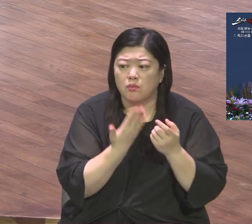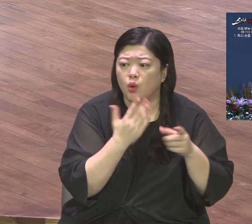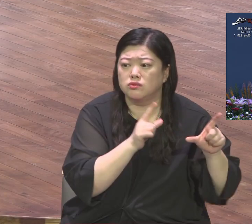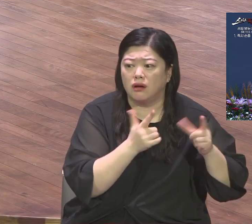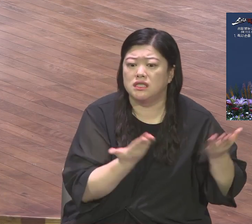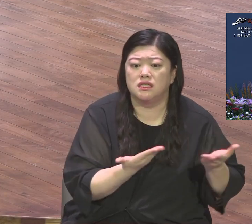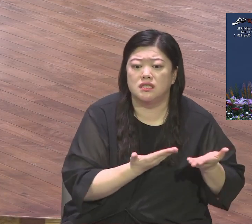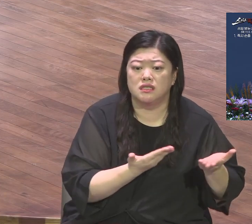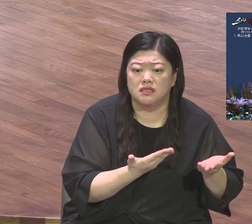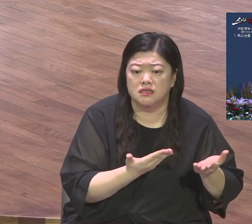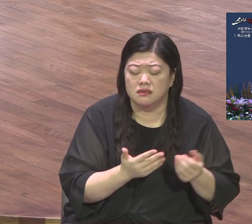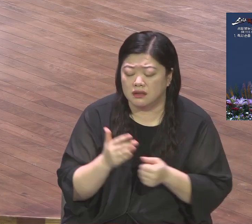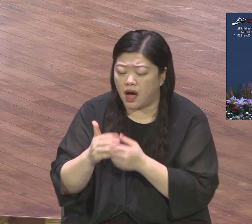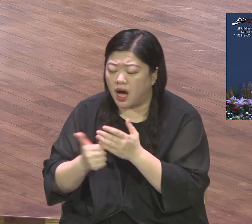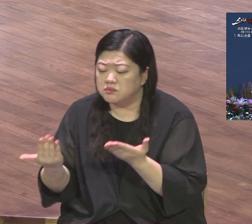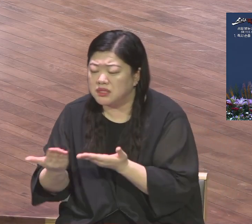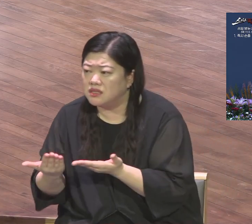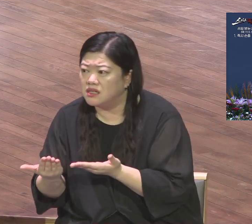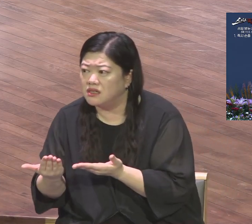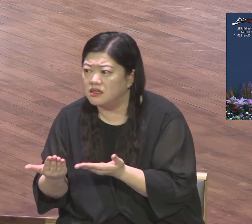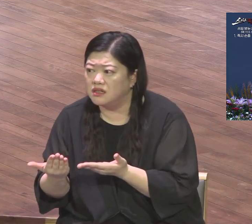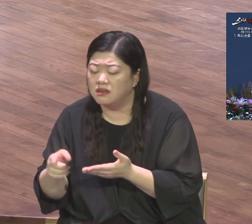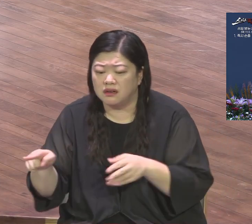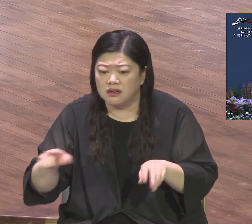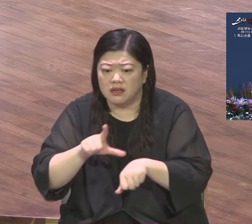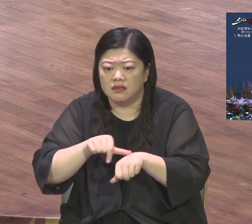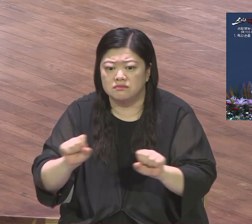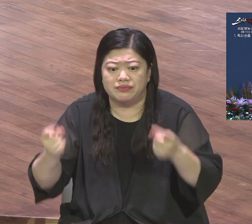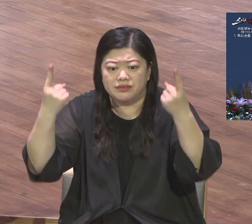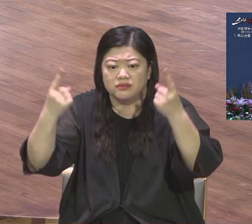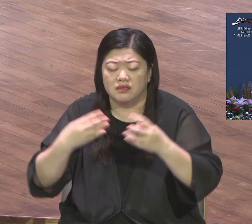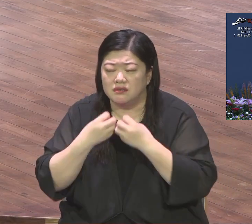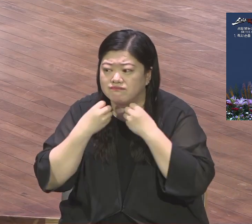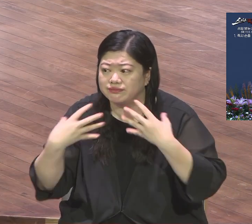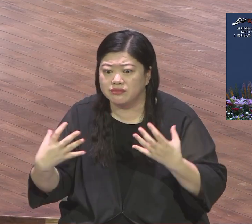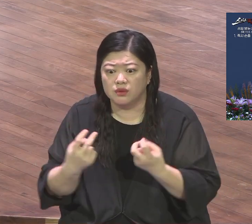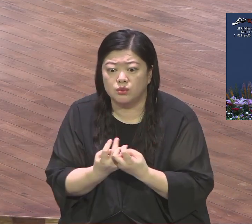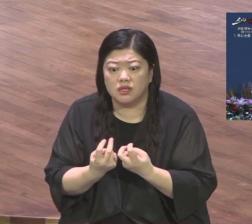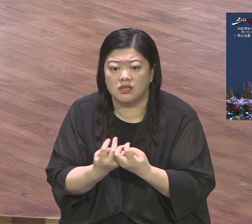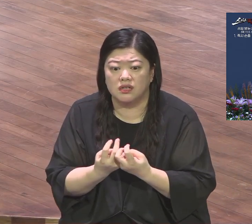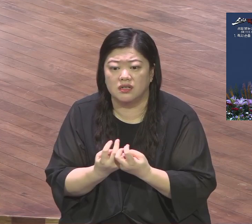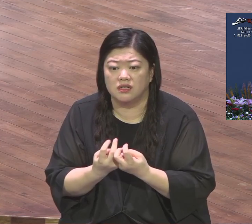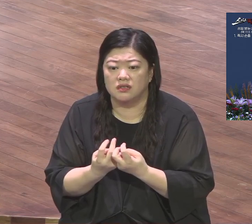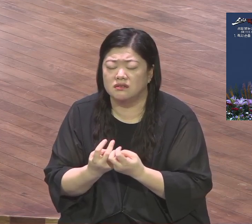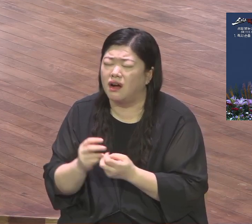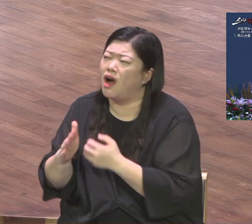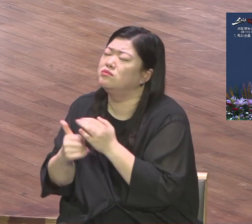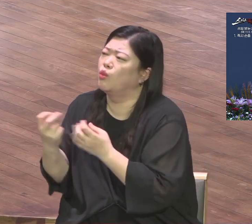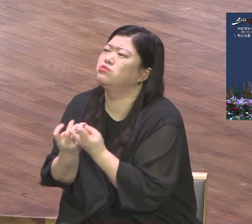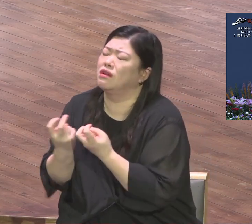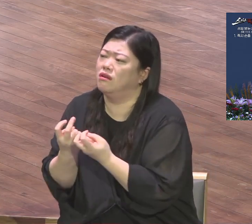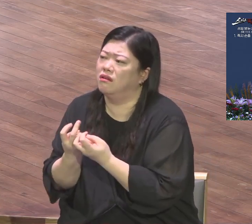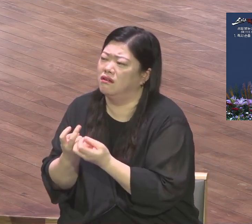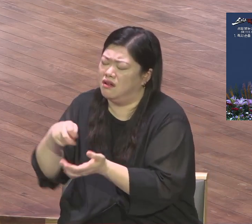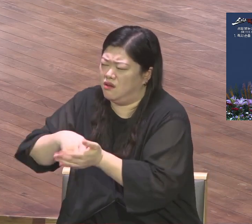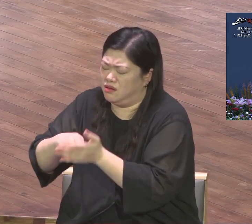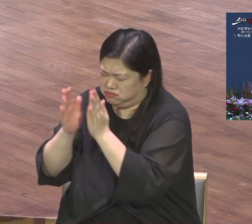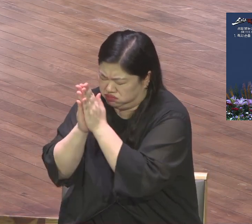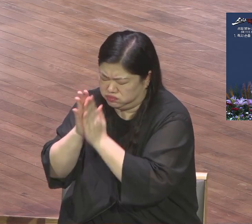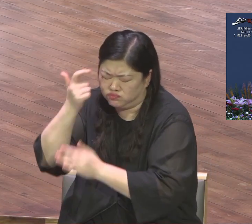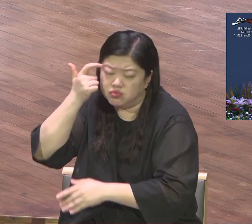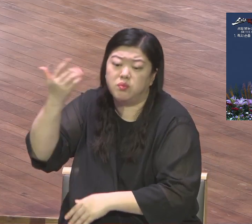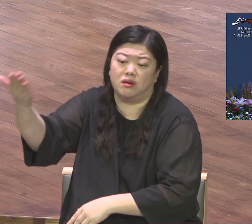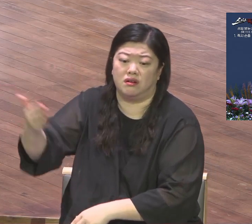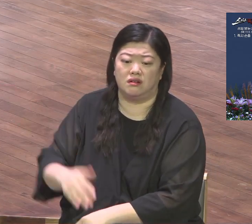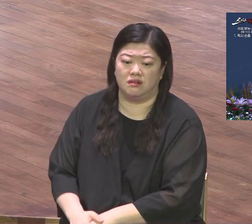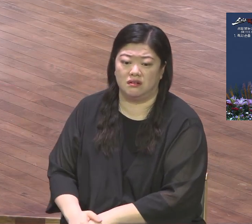할 게 하나밖에 없어요. 하나님께 무릎 꿇는 것입니다. 그걸 원하는 거예요. 하나님 그거 원하는 것입니다. 여러분이 막